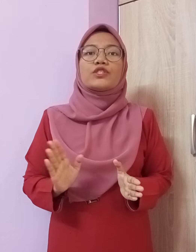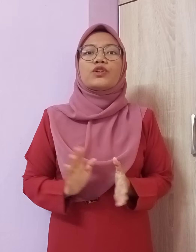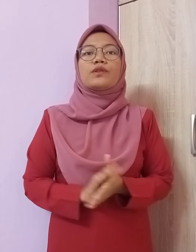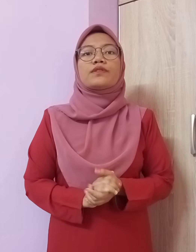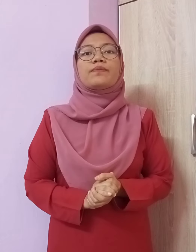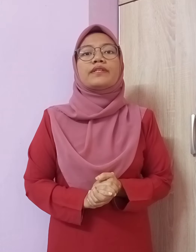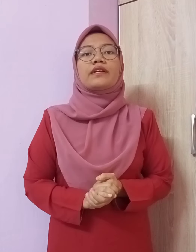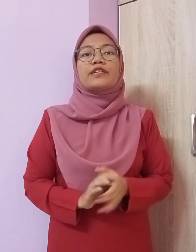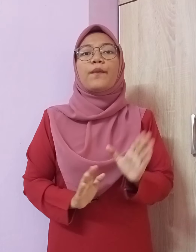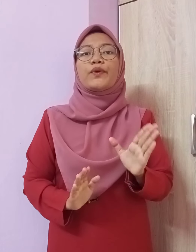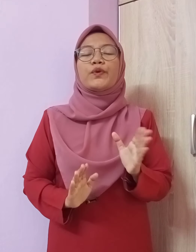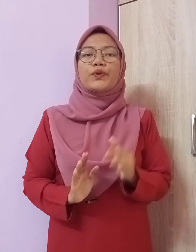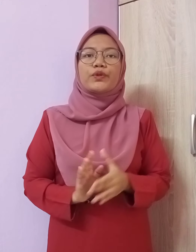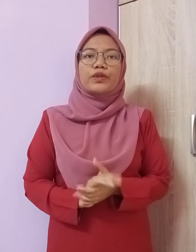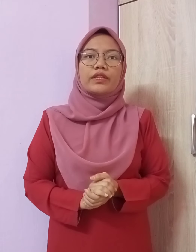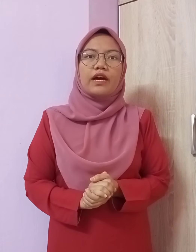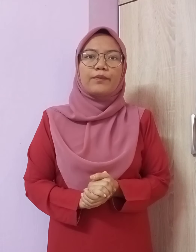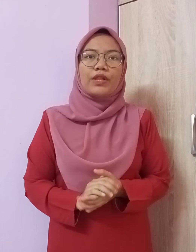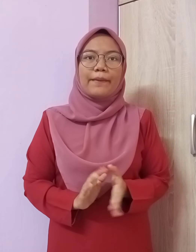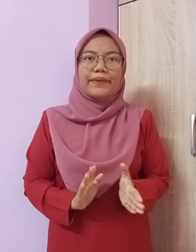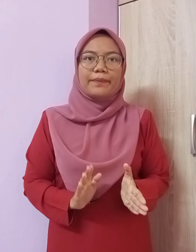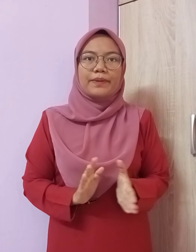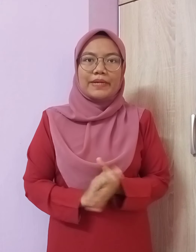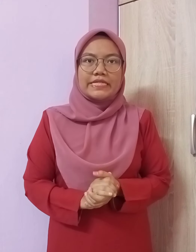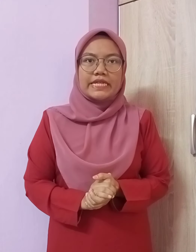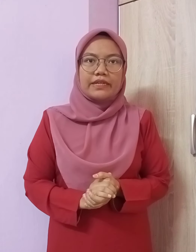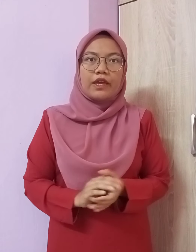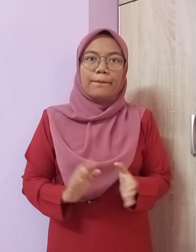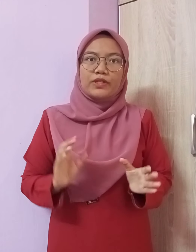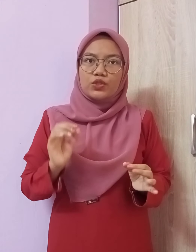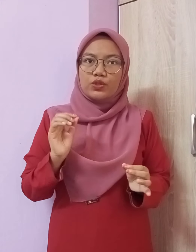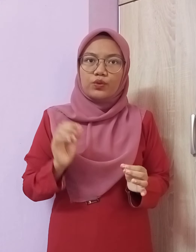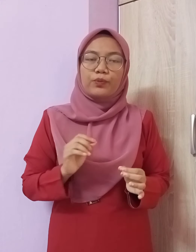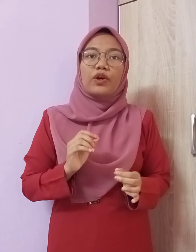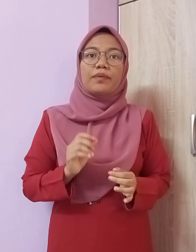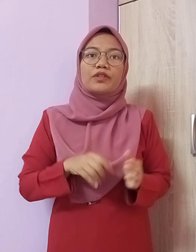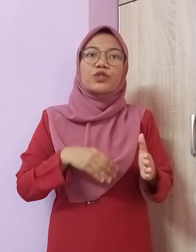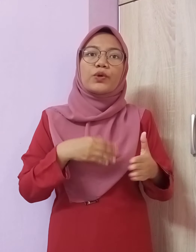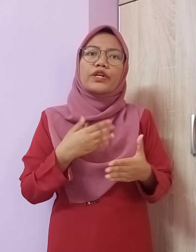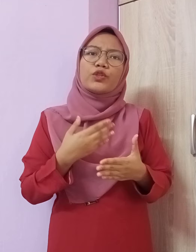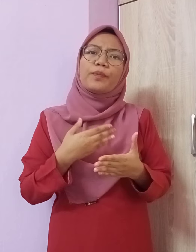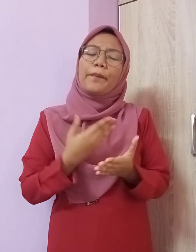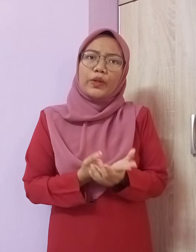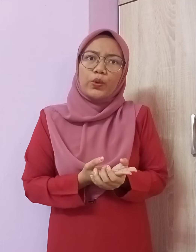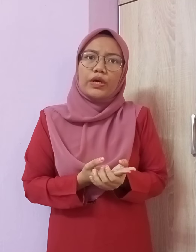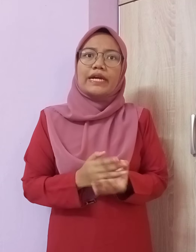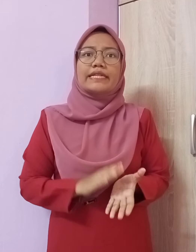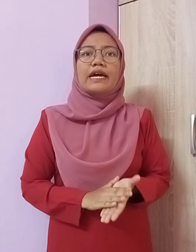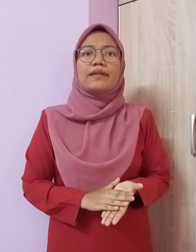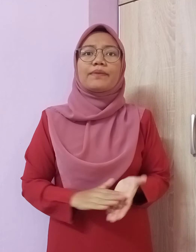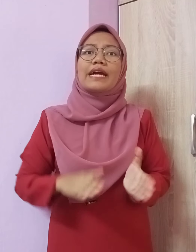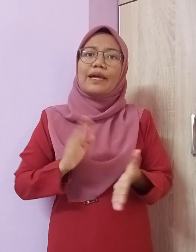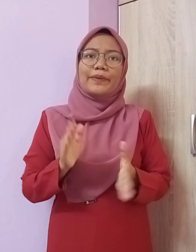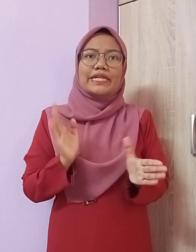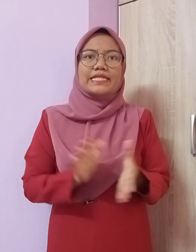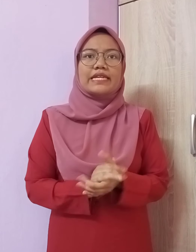Bisul sebenarnya menurut Dr. Abdul Hamid bin Ma'zin, bisul tumbuh apabila seorang itu berpeluh dan mengalami